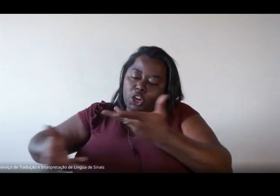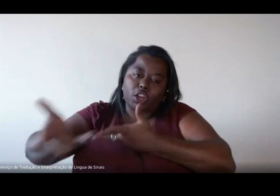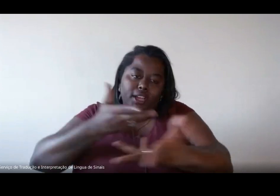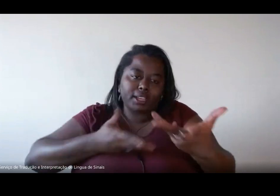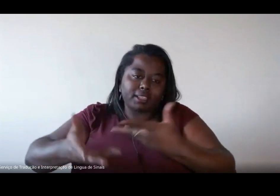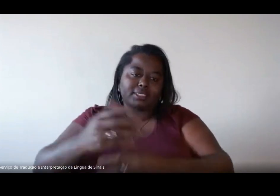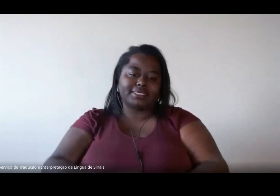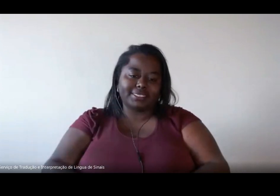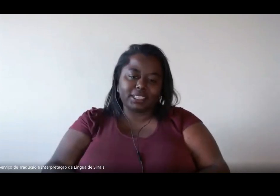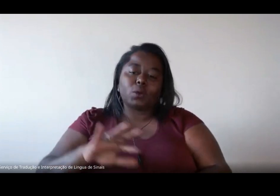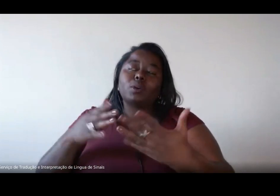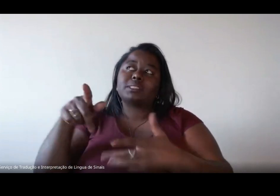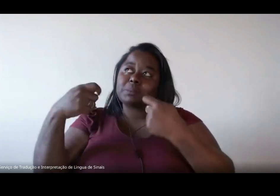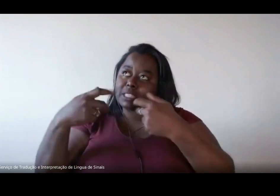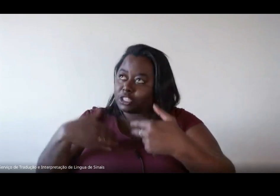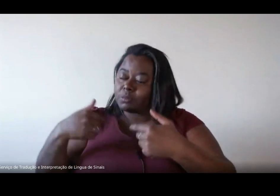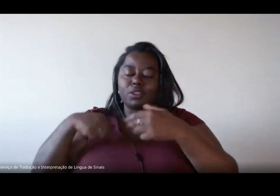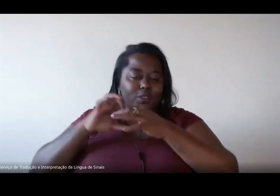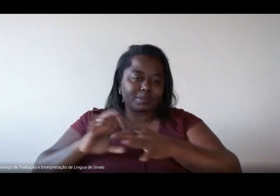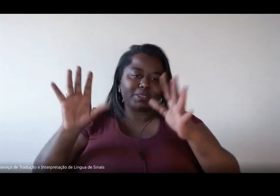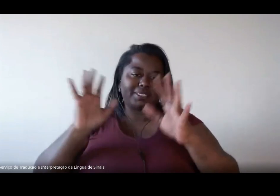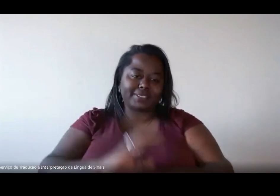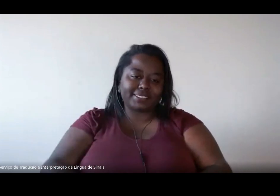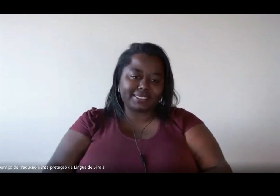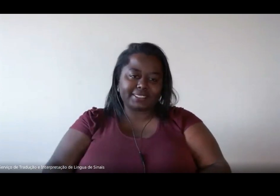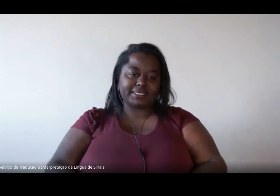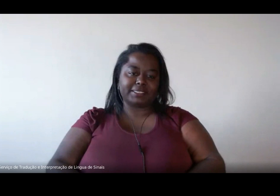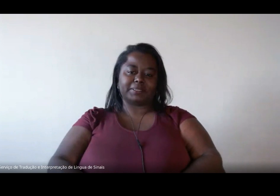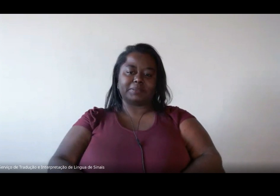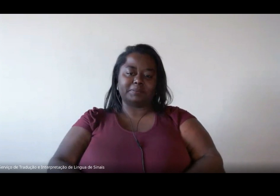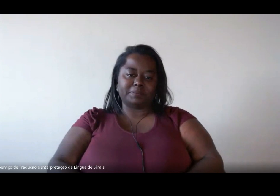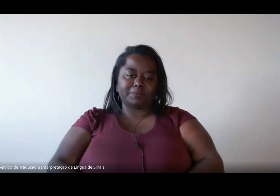Uma troca, Leandro. Quando você precisar de mim, eu estou suas ordens.